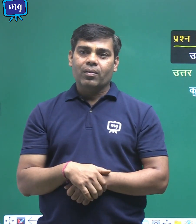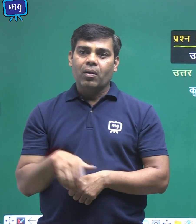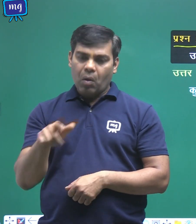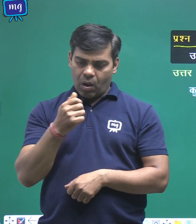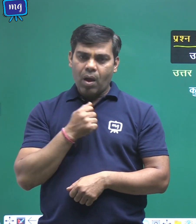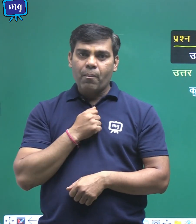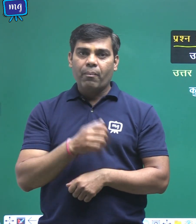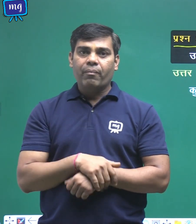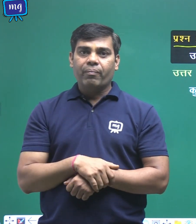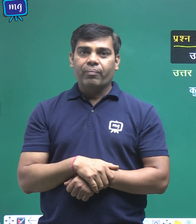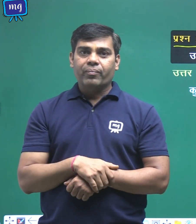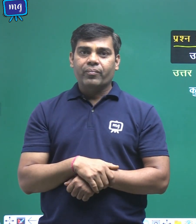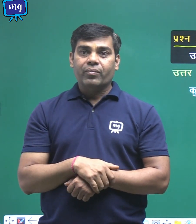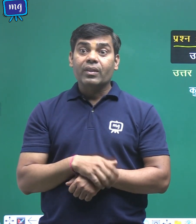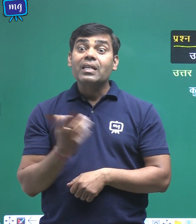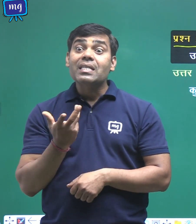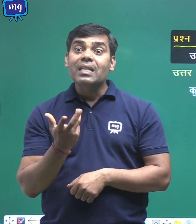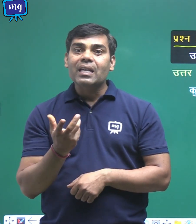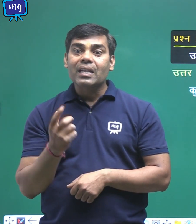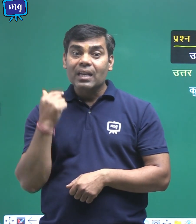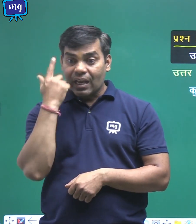हम किसके